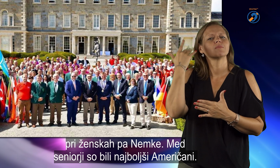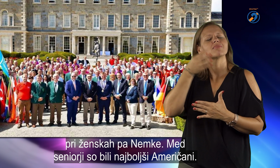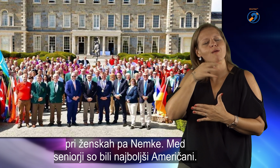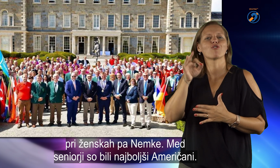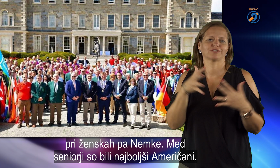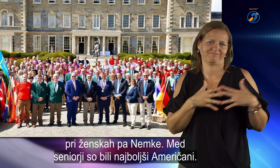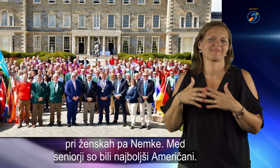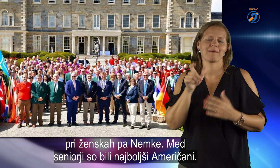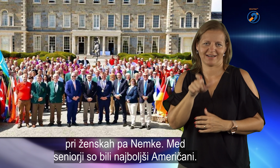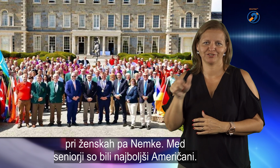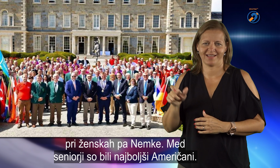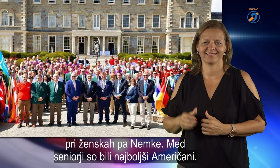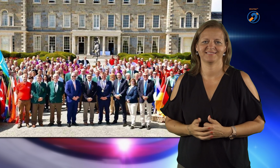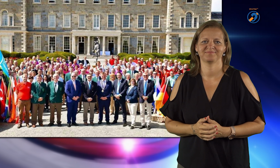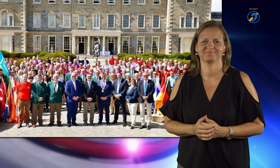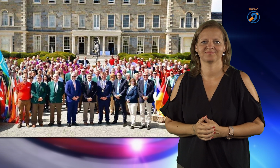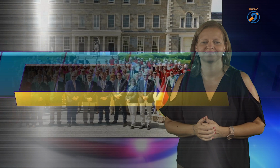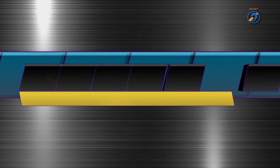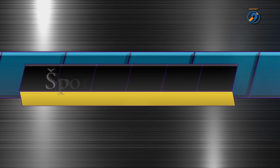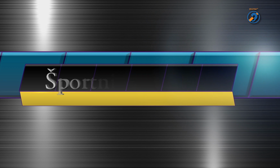bili najboljši Američani.